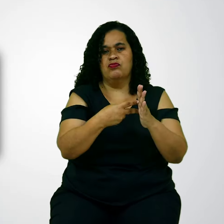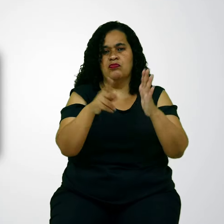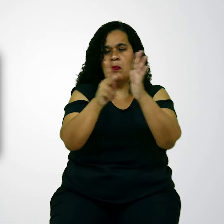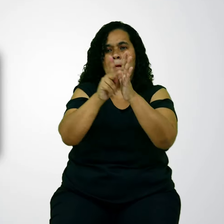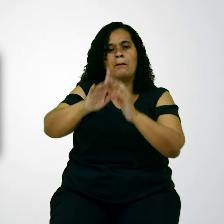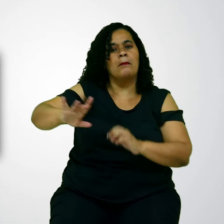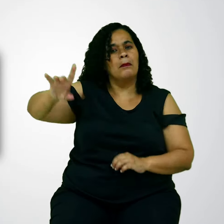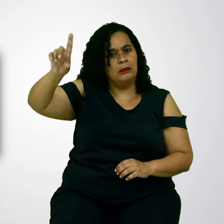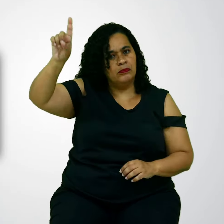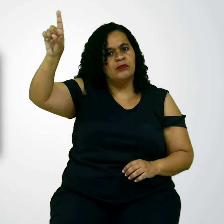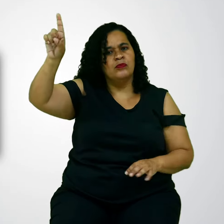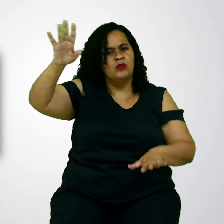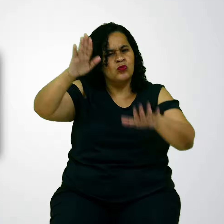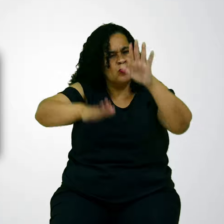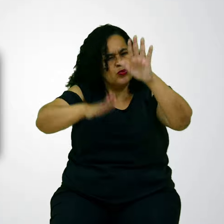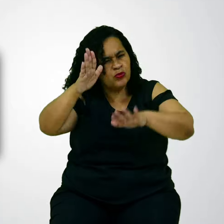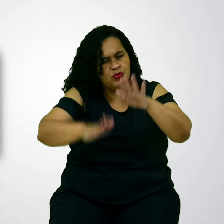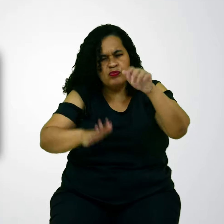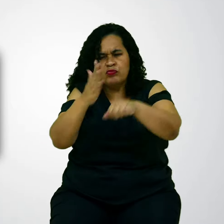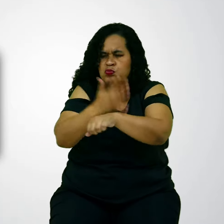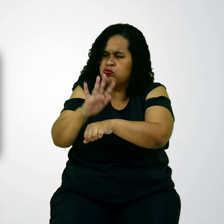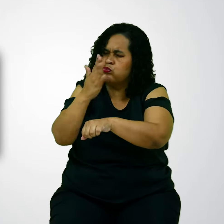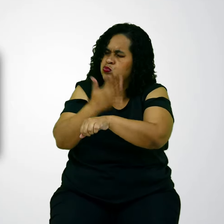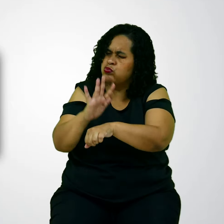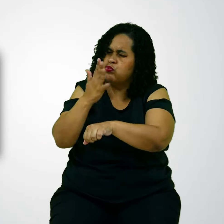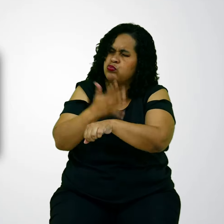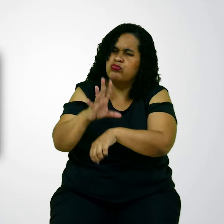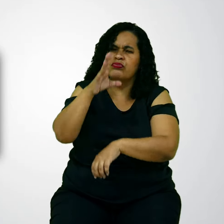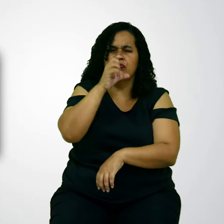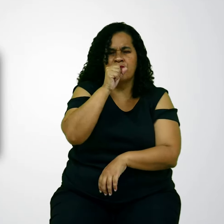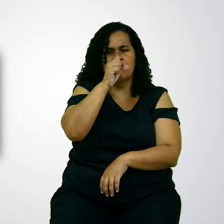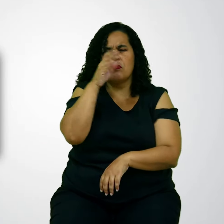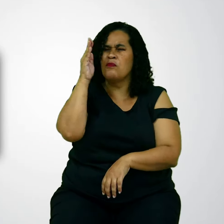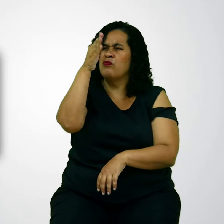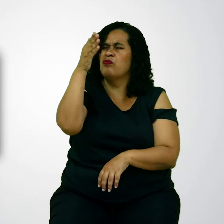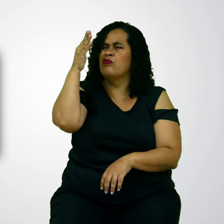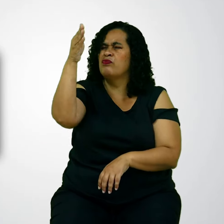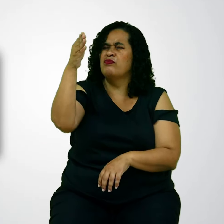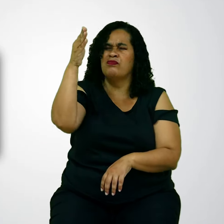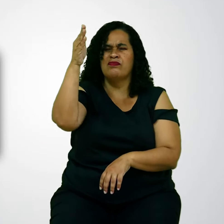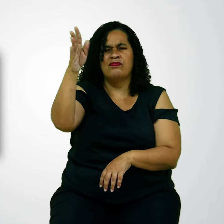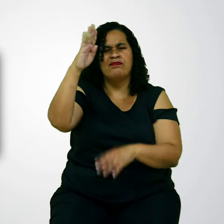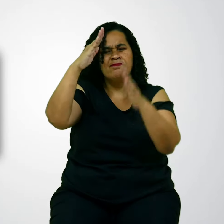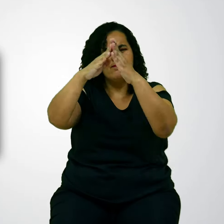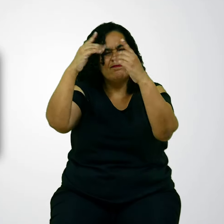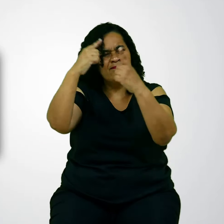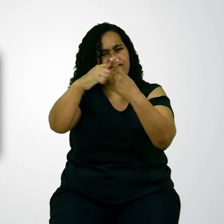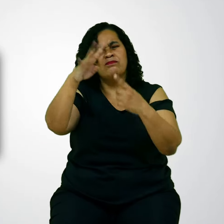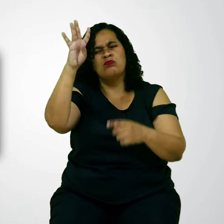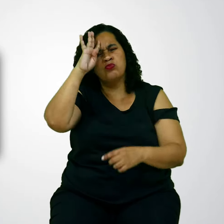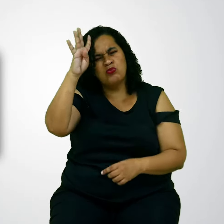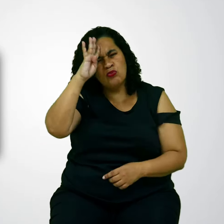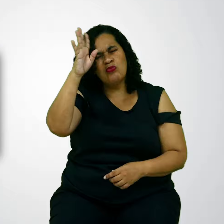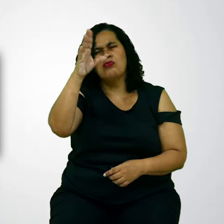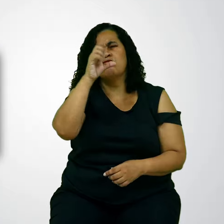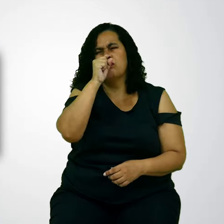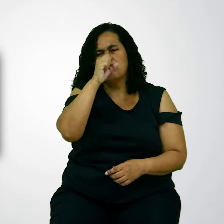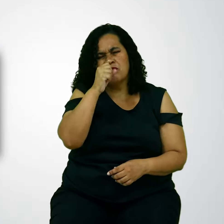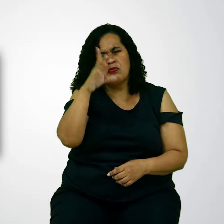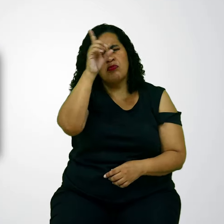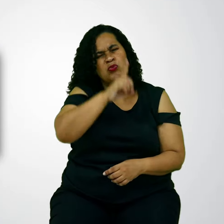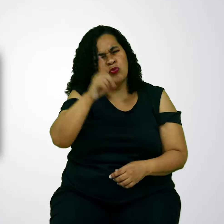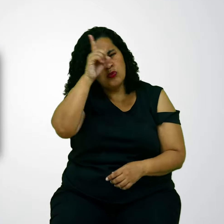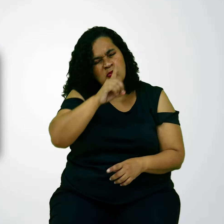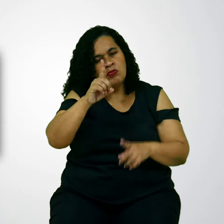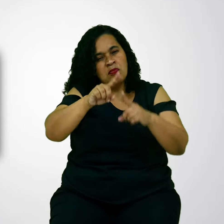está ensaiando todo sábado, está indo na igreja sábado, domingo e quarta. A gente não falta, mas